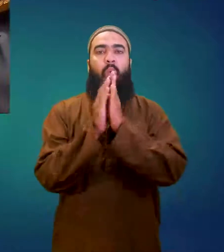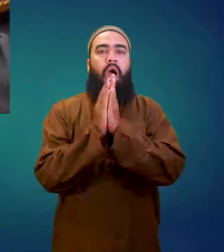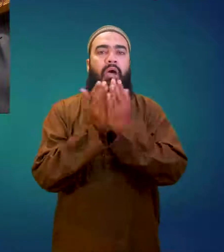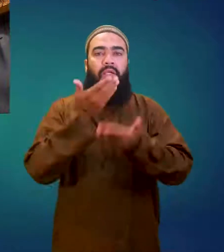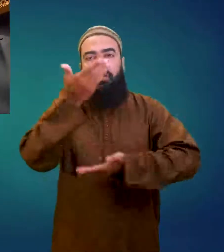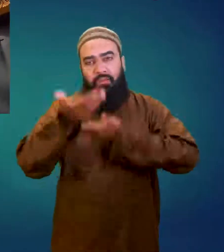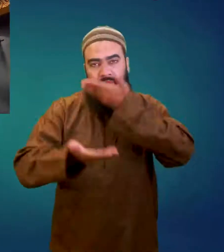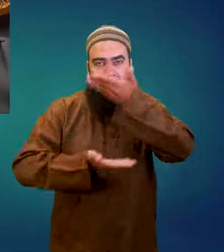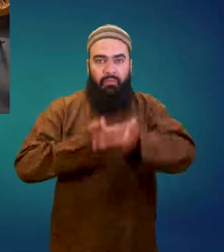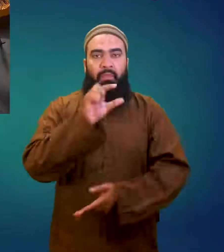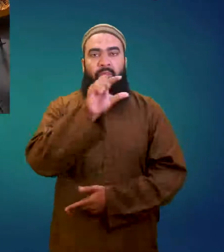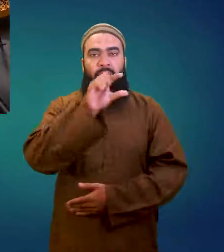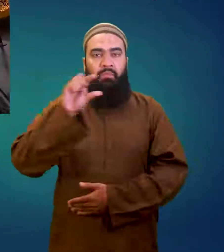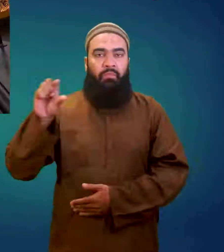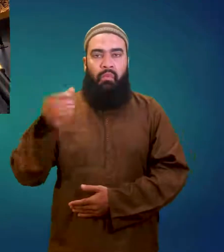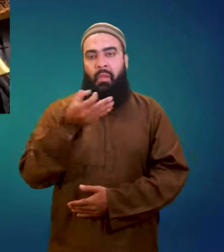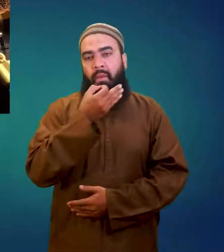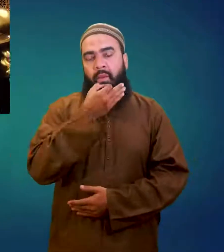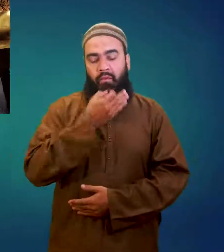افلا